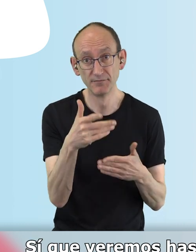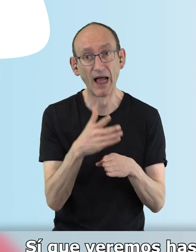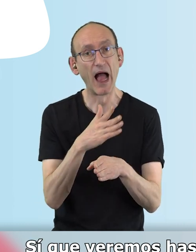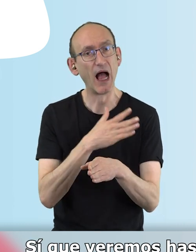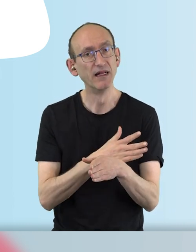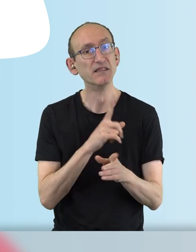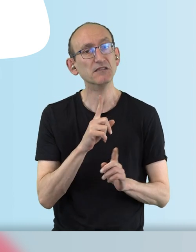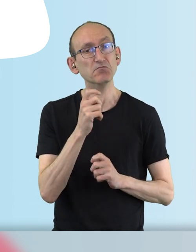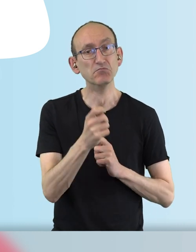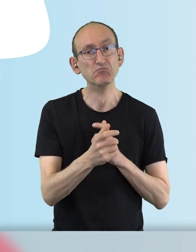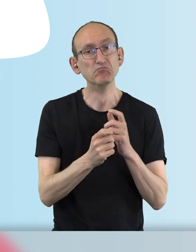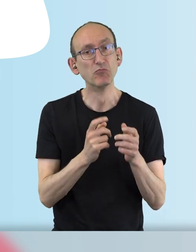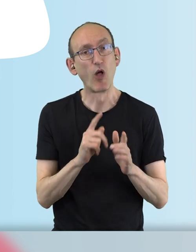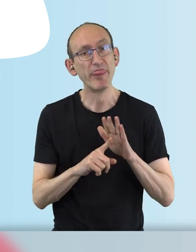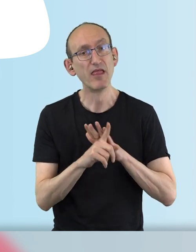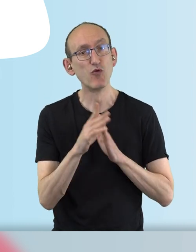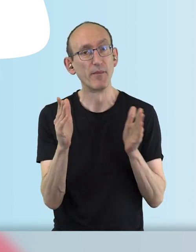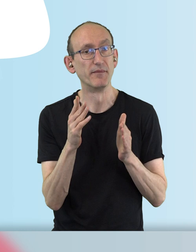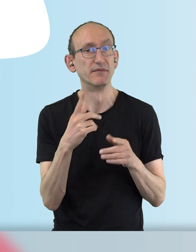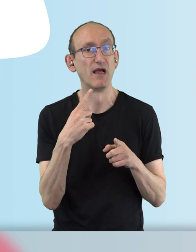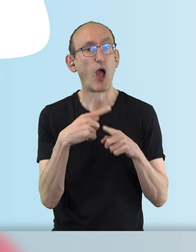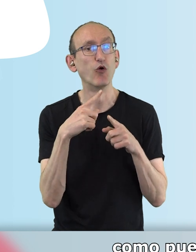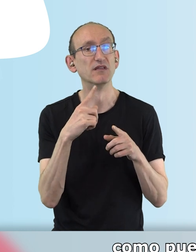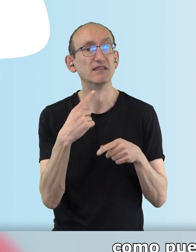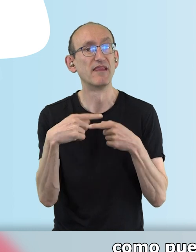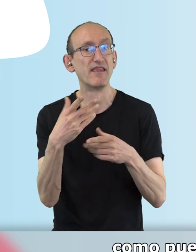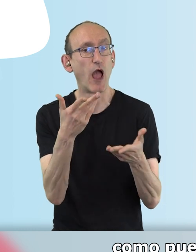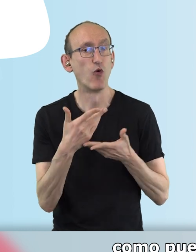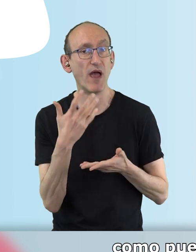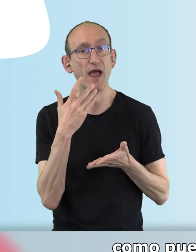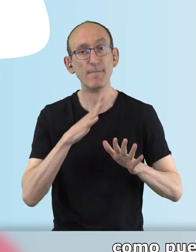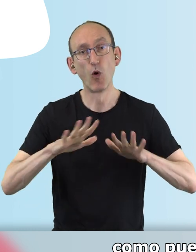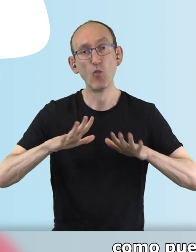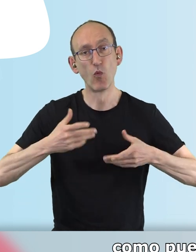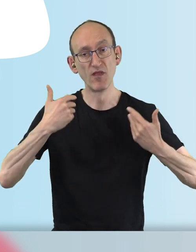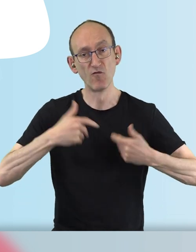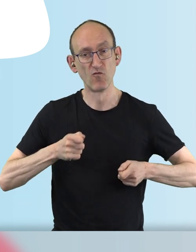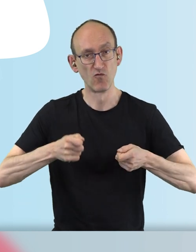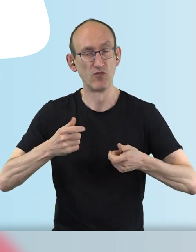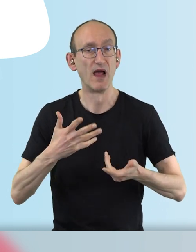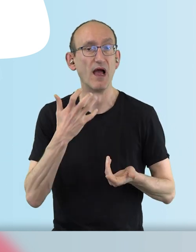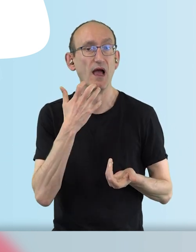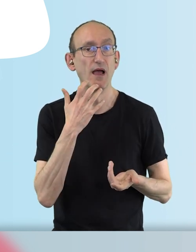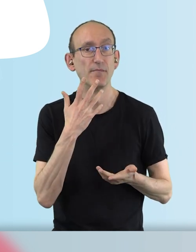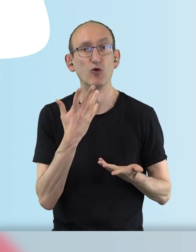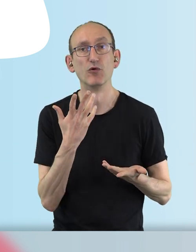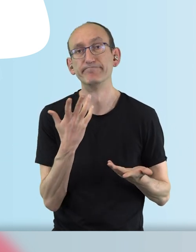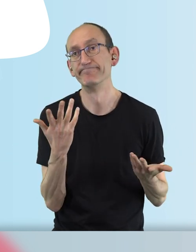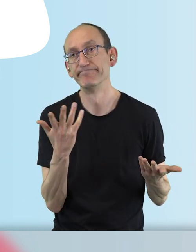pues algunos desarrollos parciales que nos ayuden en tareas cotidianas, ¿no? Como puede ser la movilidad funcional, por ejemplo,